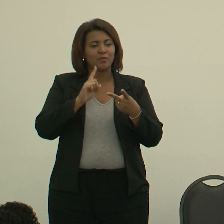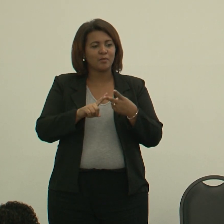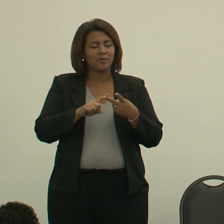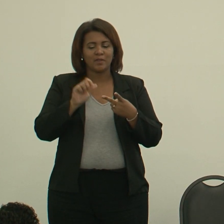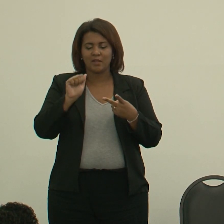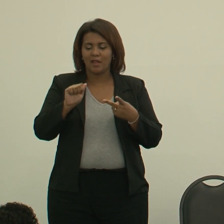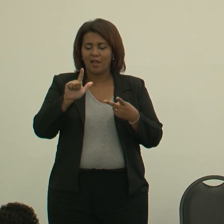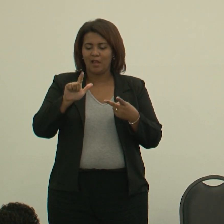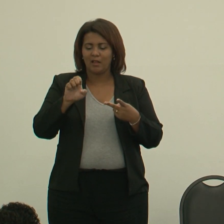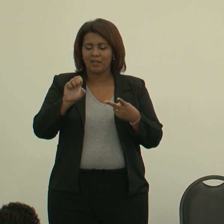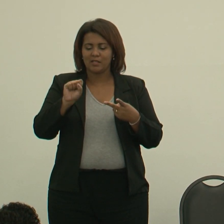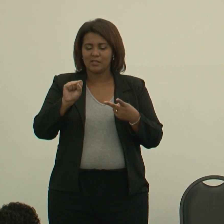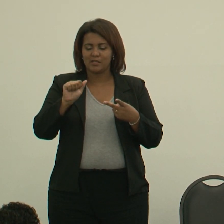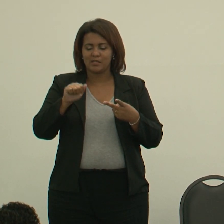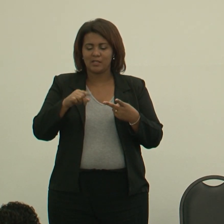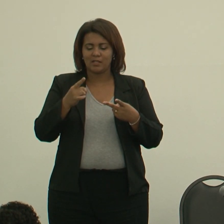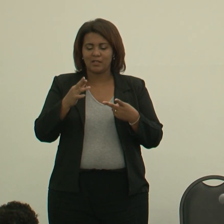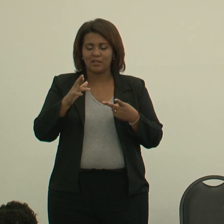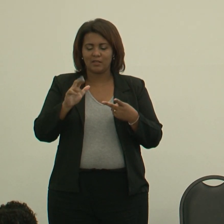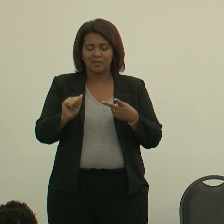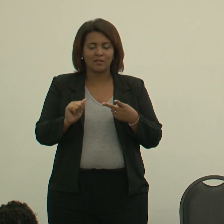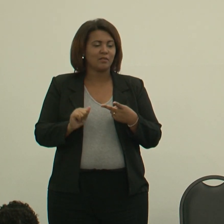Alessandra Silva.